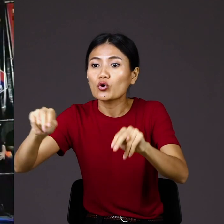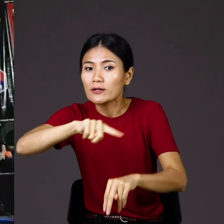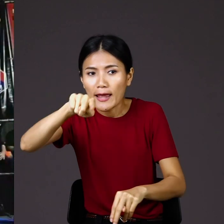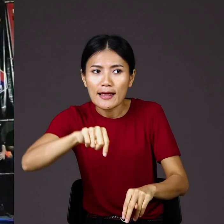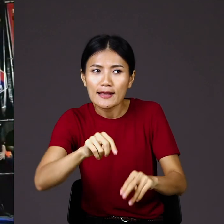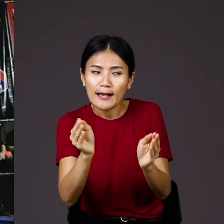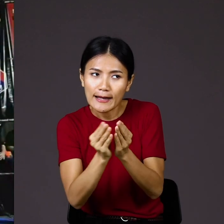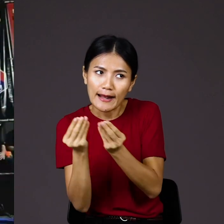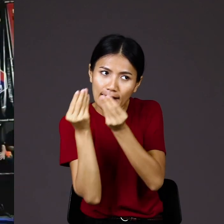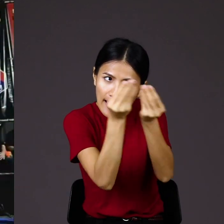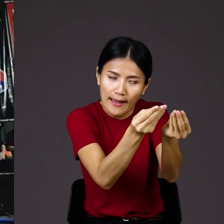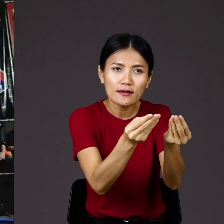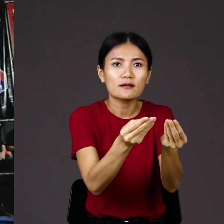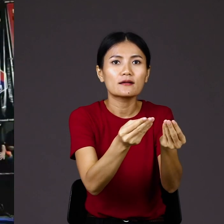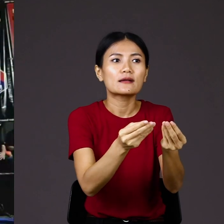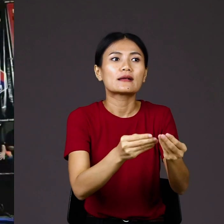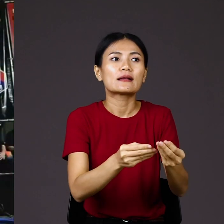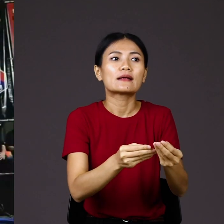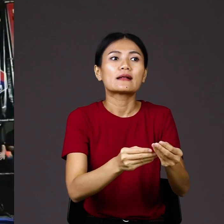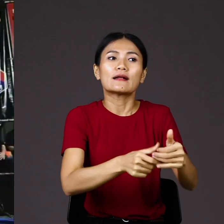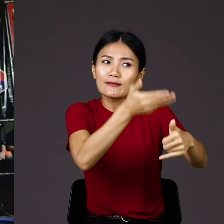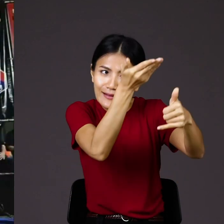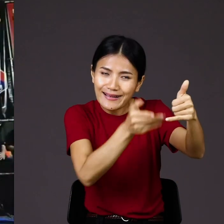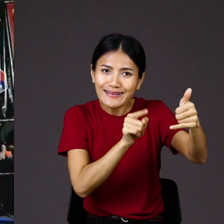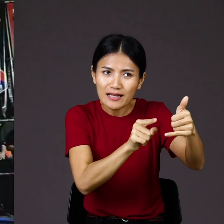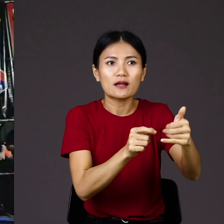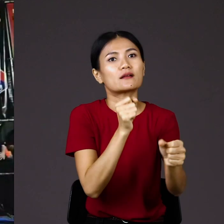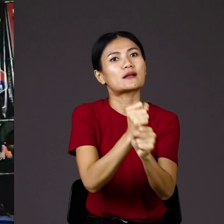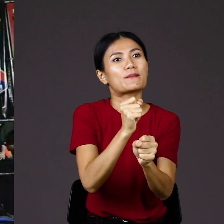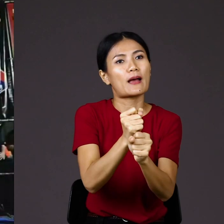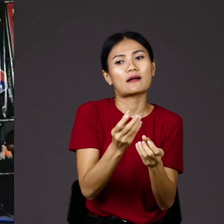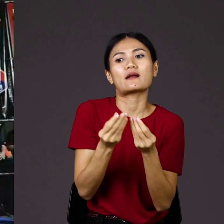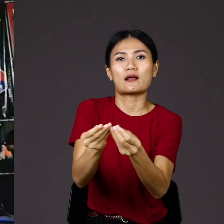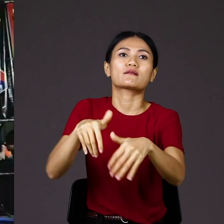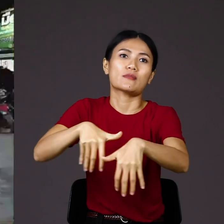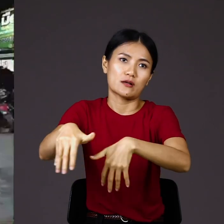บุรีเลือกและเขาก็จะรับใช้พี่น้องชาวนนทบุรี